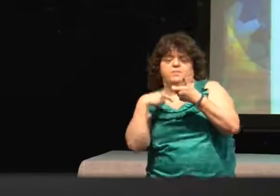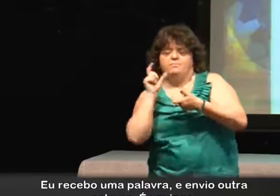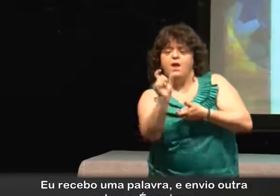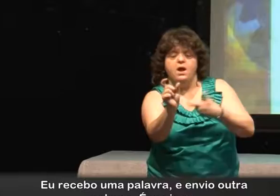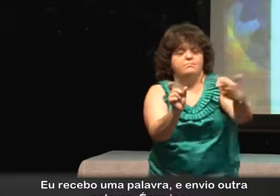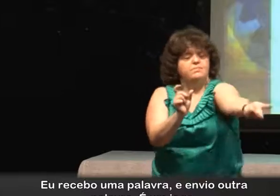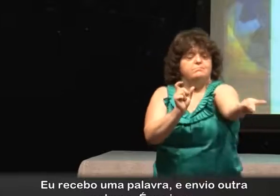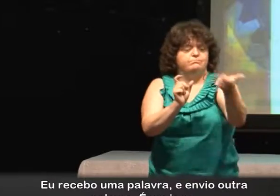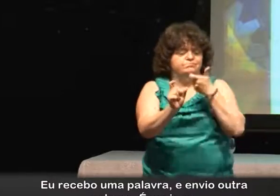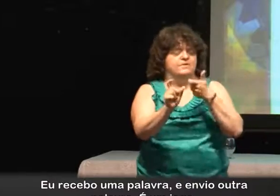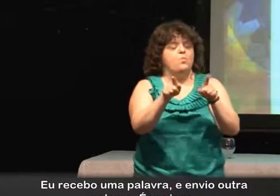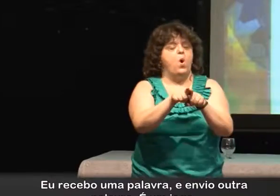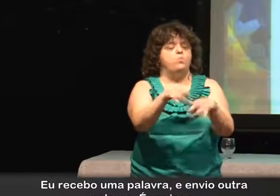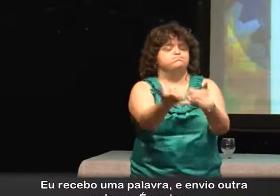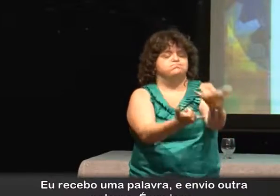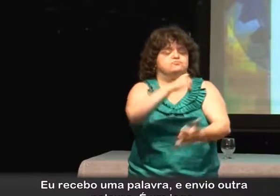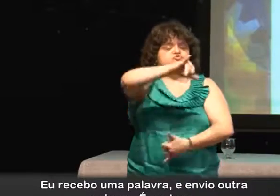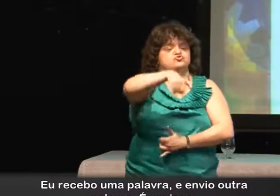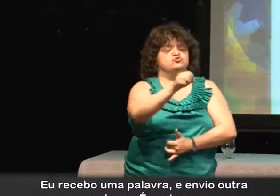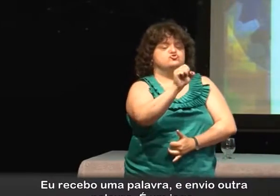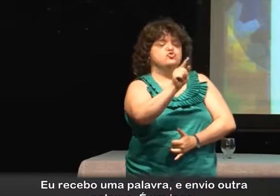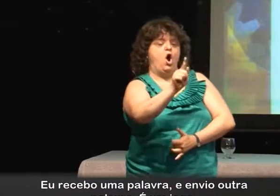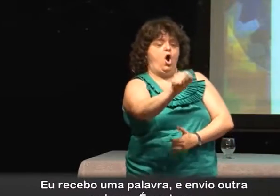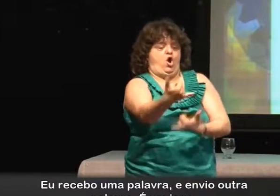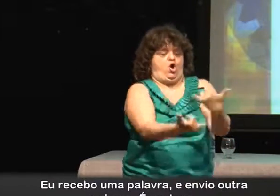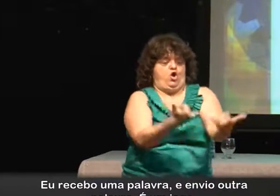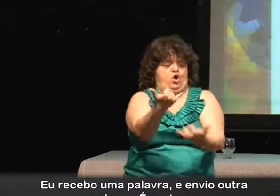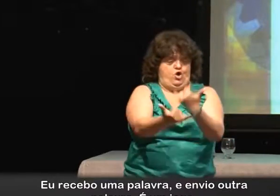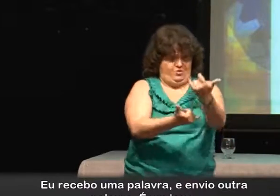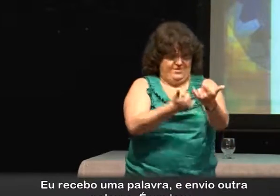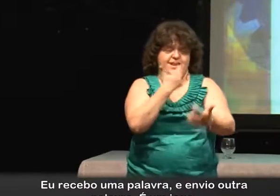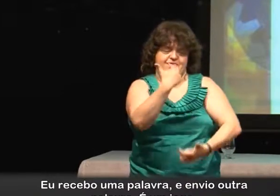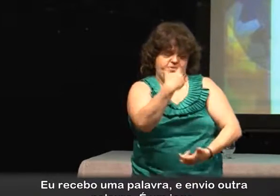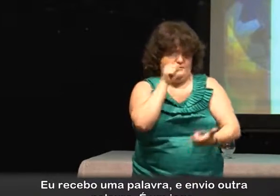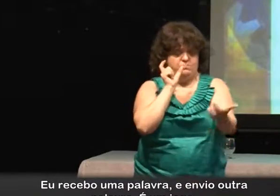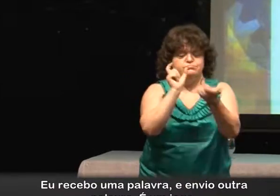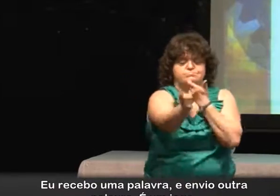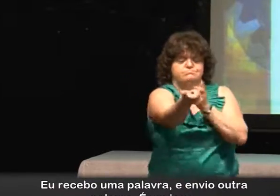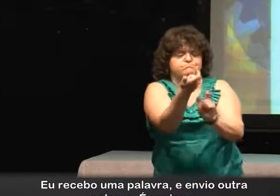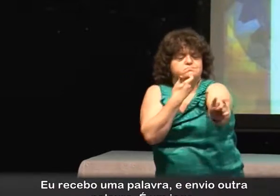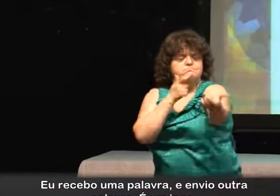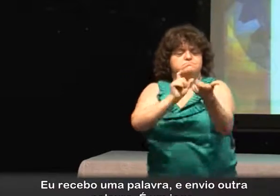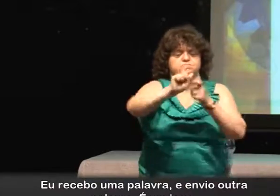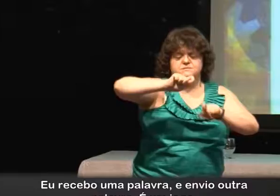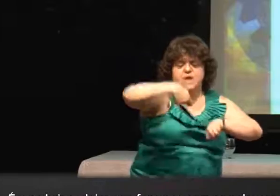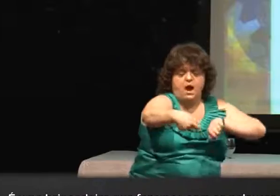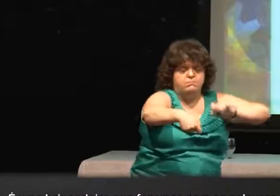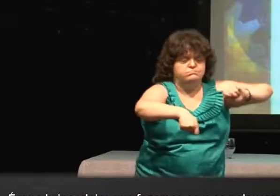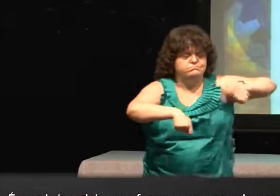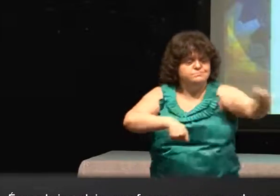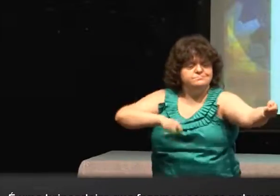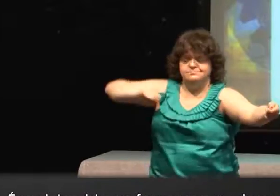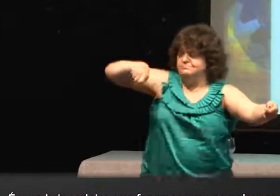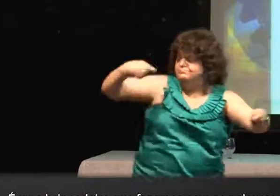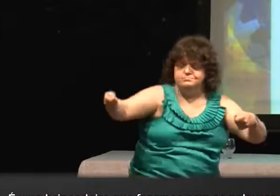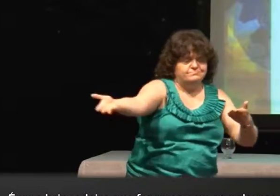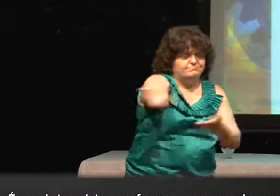Eu recebo uma palavra, envio outra palavra. É um jogo, é uma brincadeira que fazemos